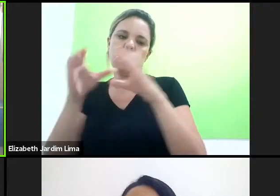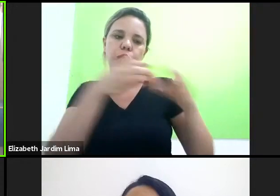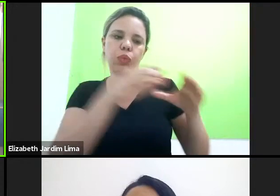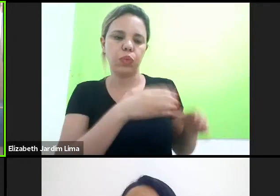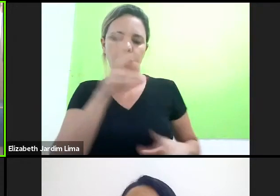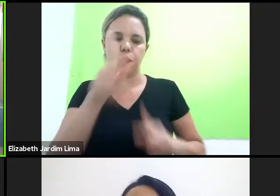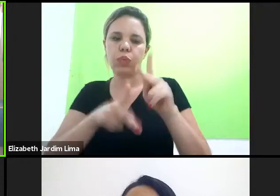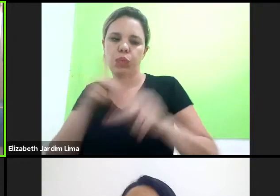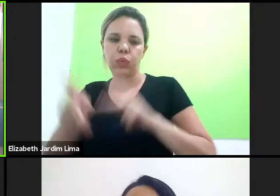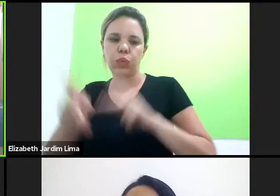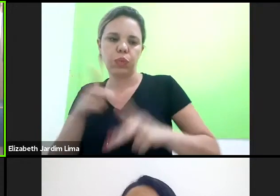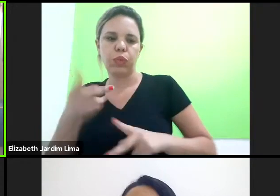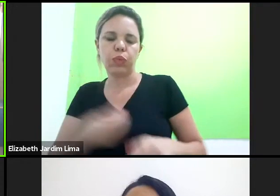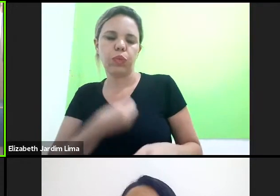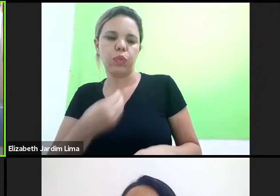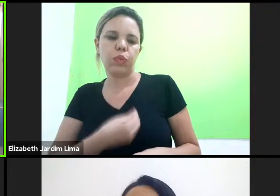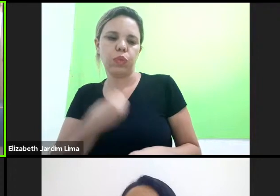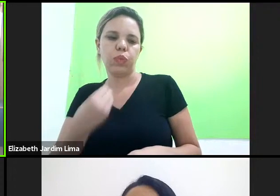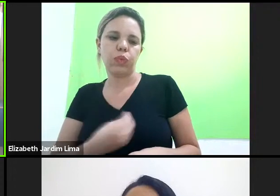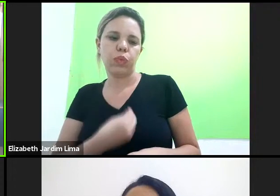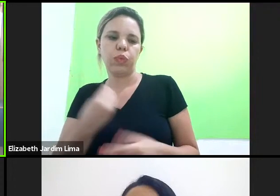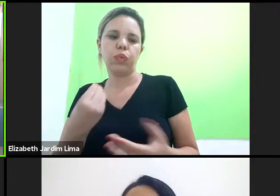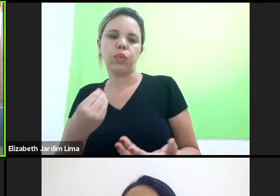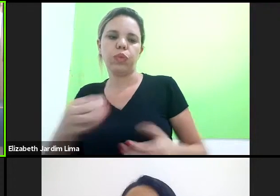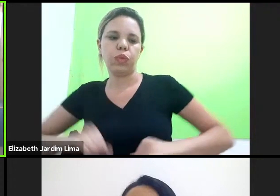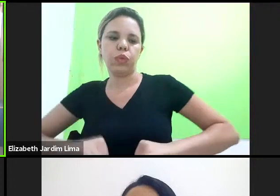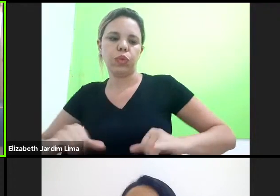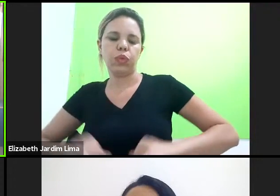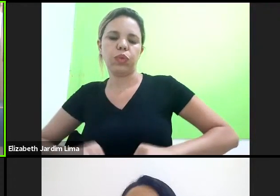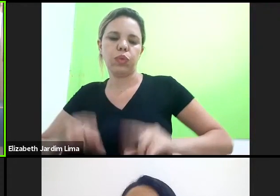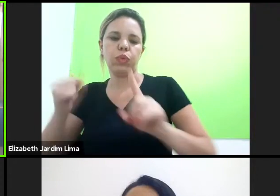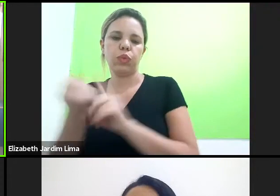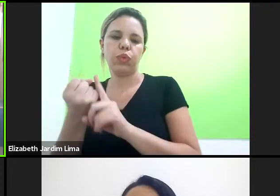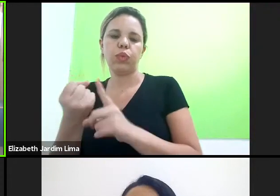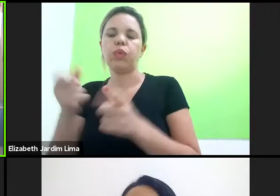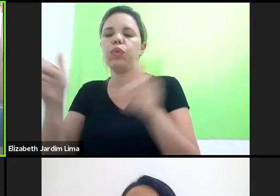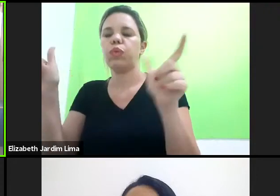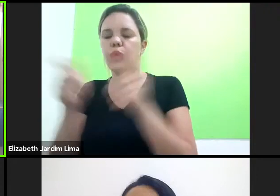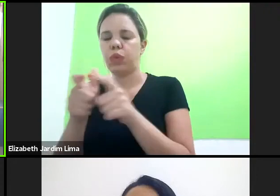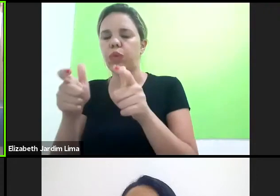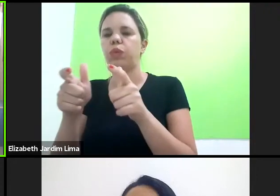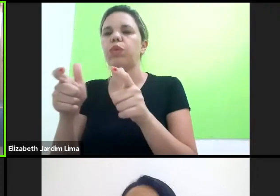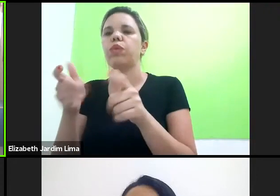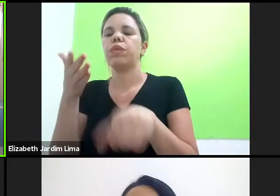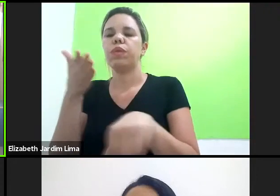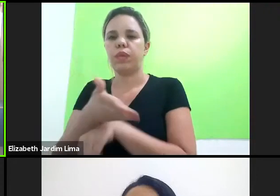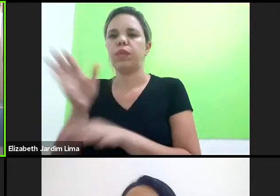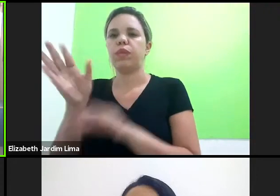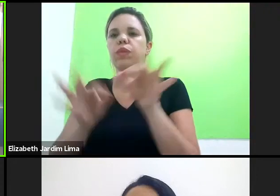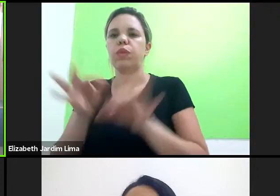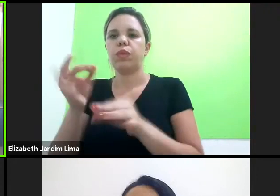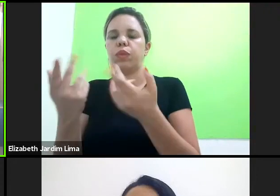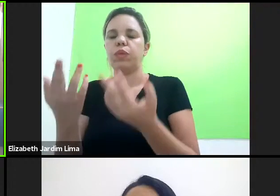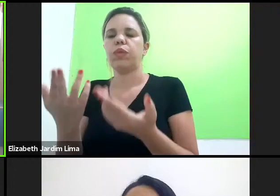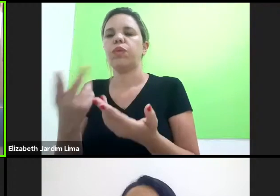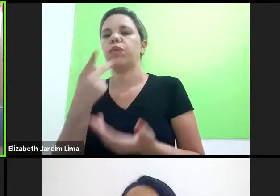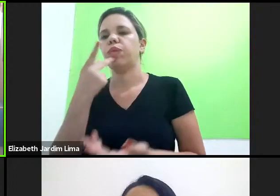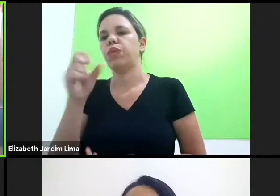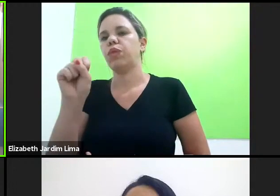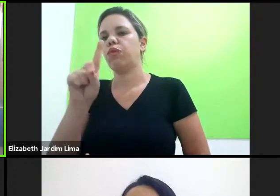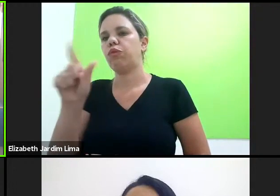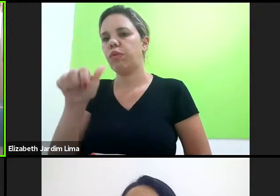pessoas que estão em vulnerabilidade social, com menos acesso à justiça, como vocês trouxeram? Suzana falando que